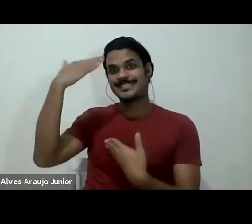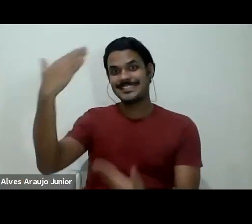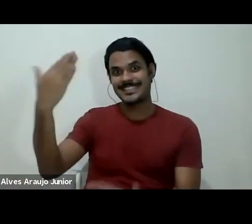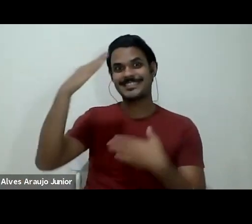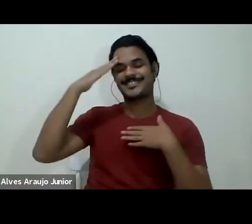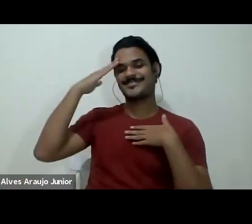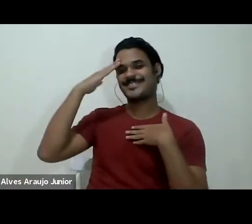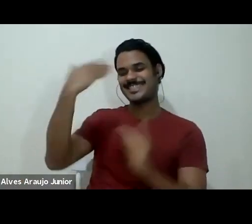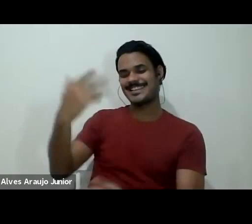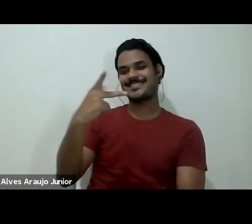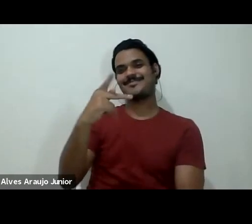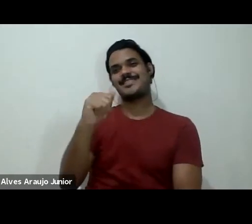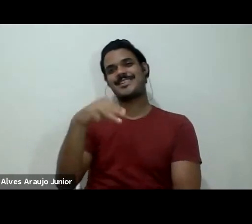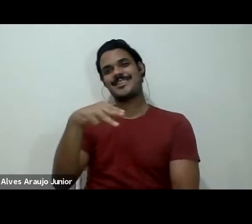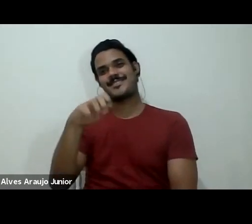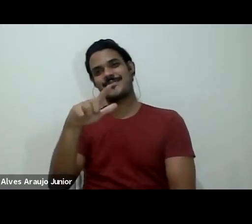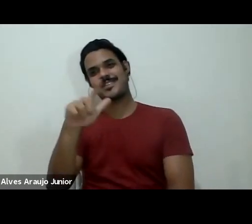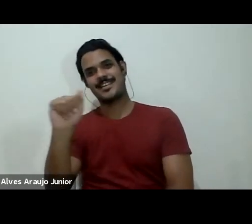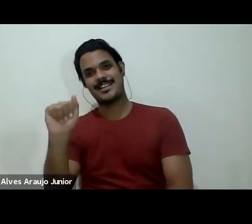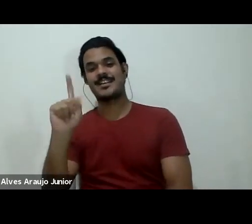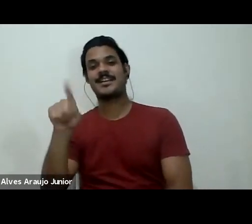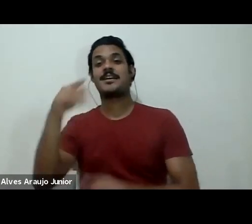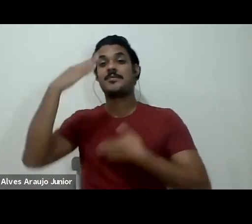Obrigada, Pamela, gratidão.